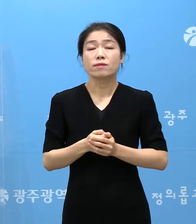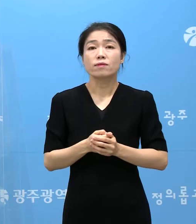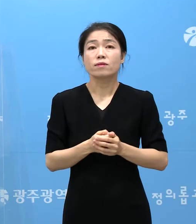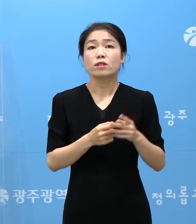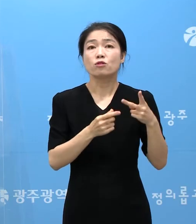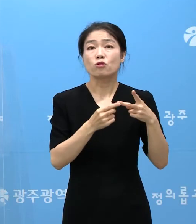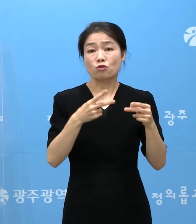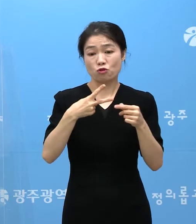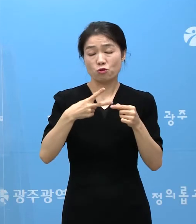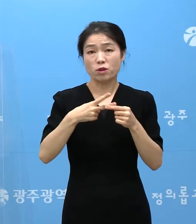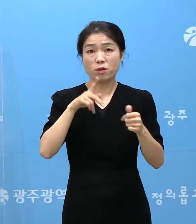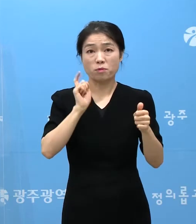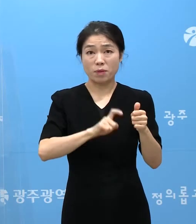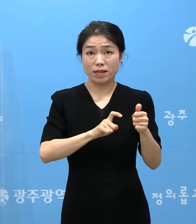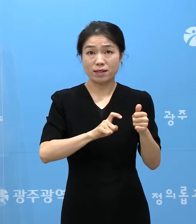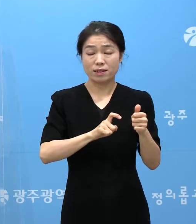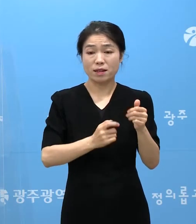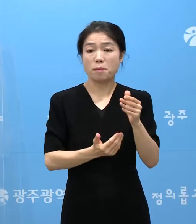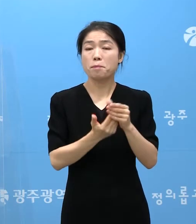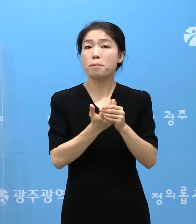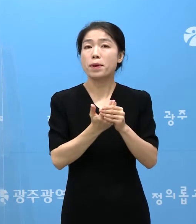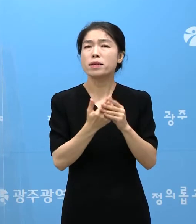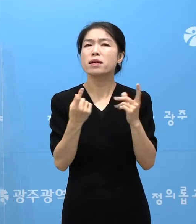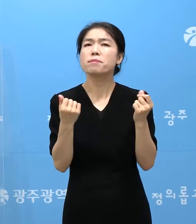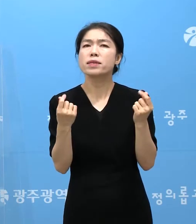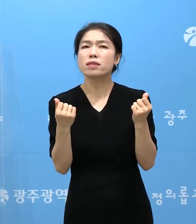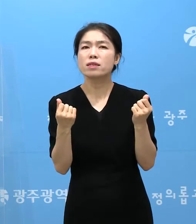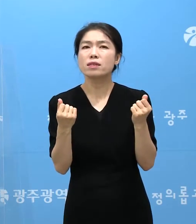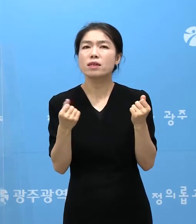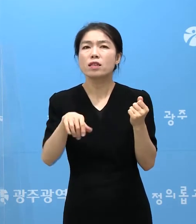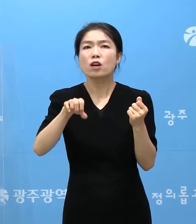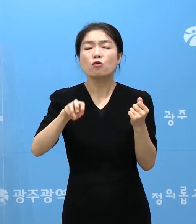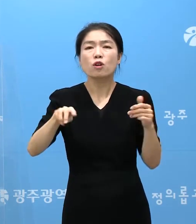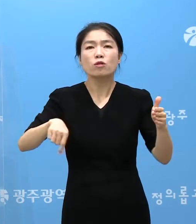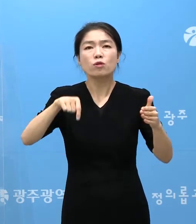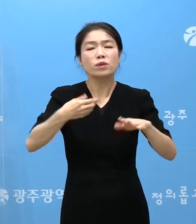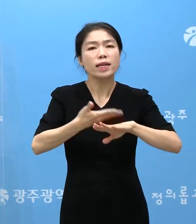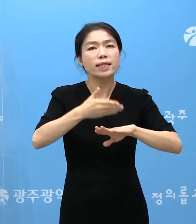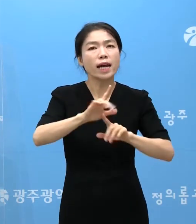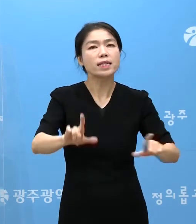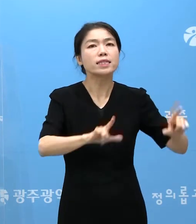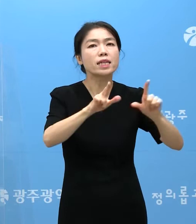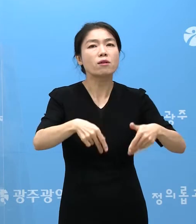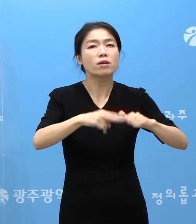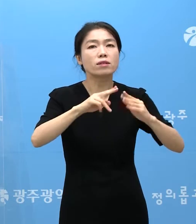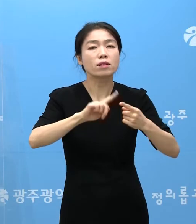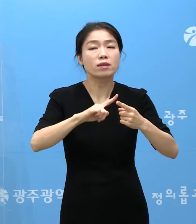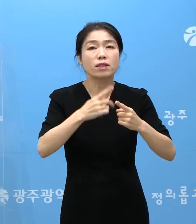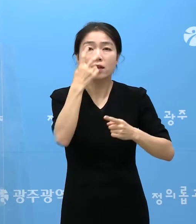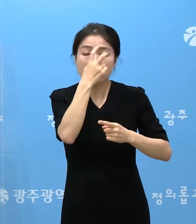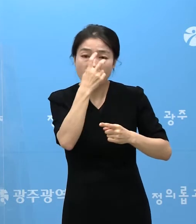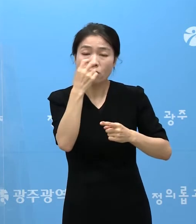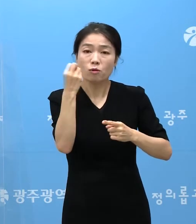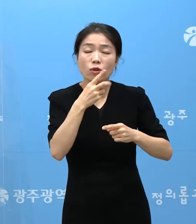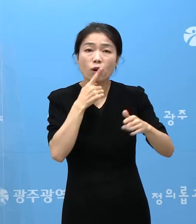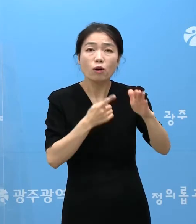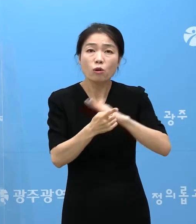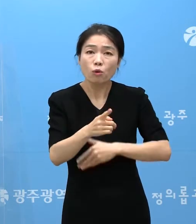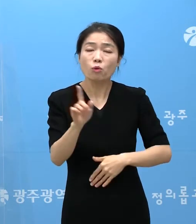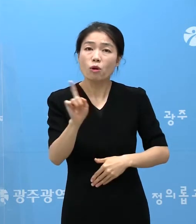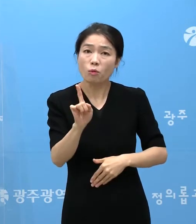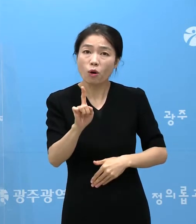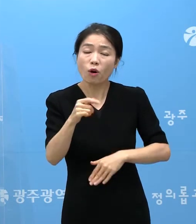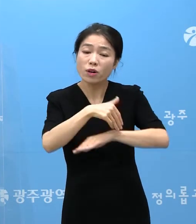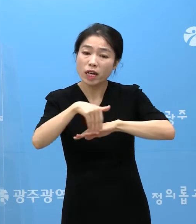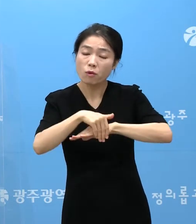두 번째로 확진자 발생과 유사한 광주 내 다른 생활시설들에 대한 점검 및 조치는